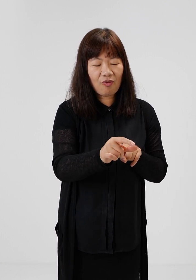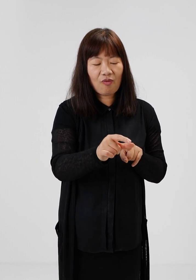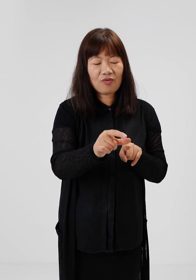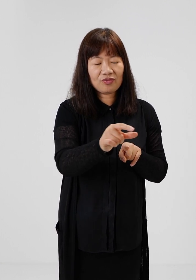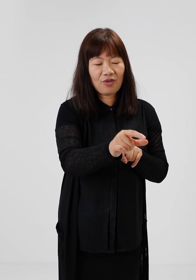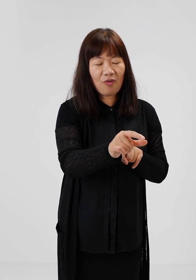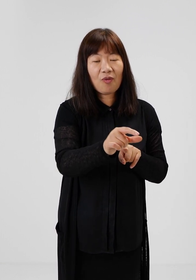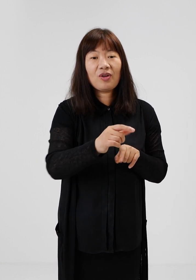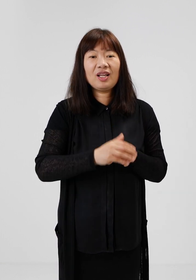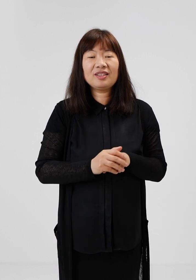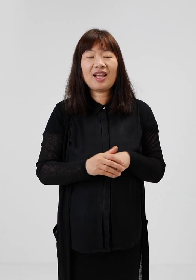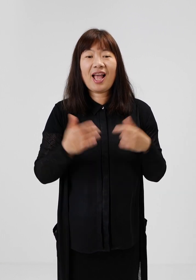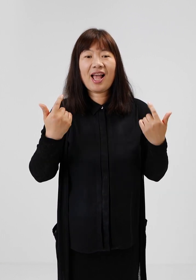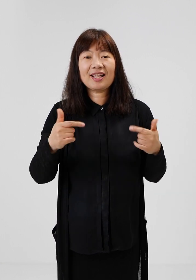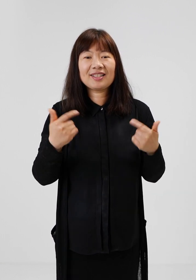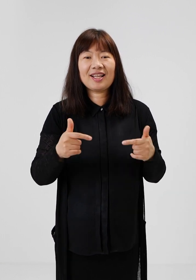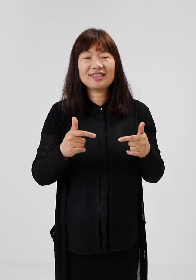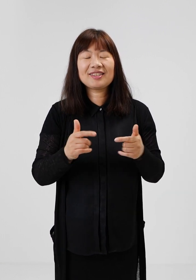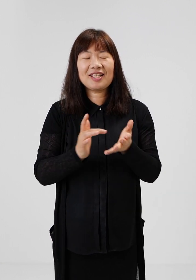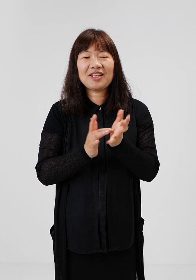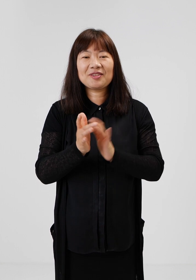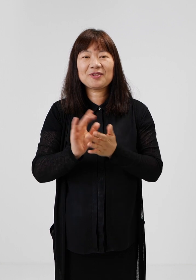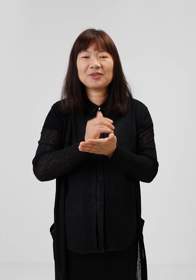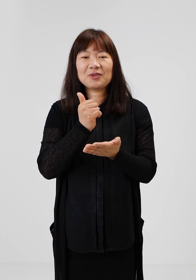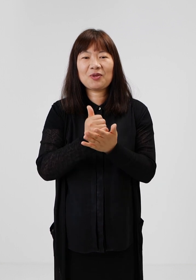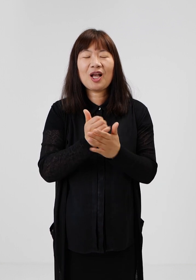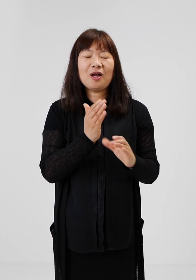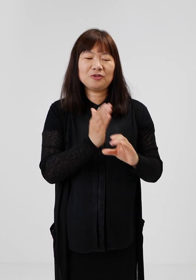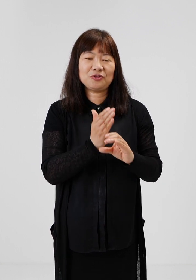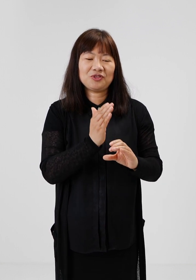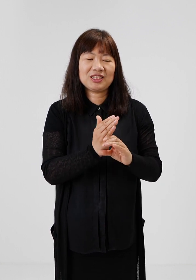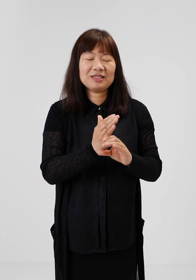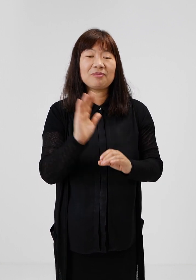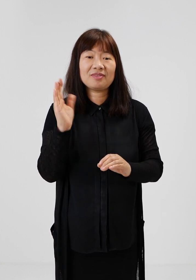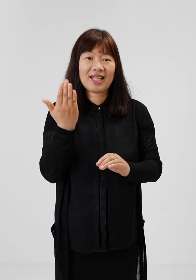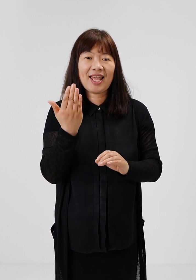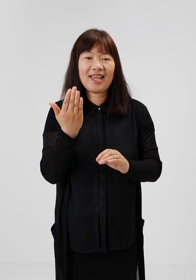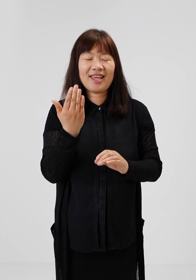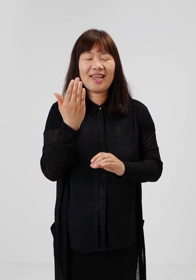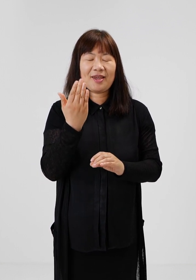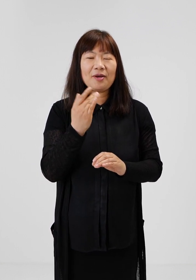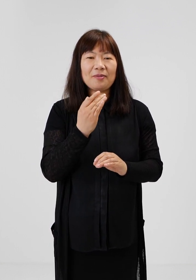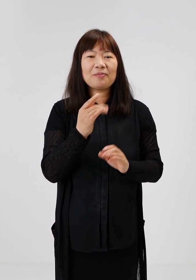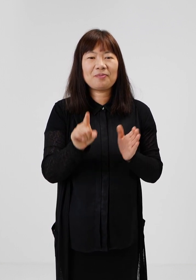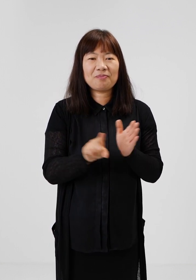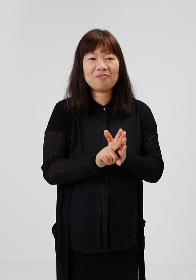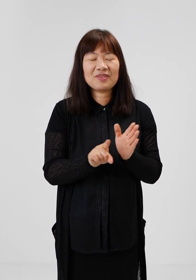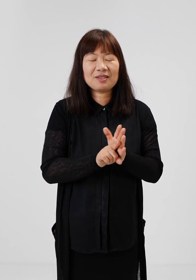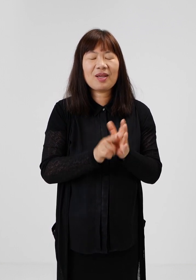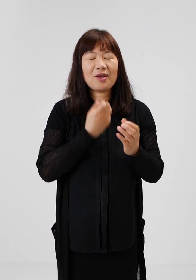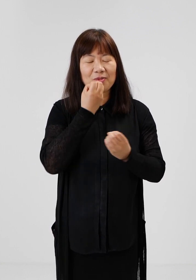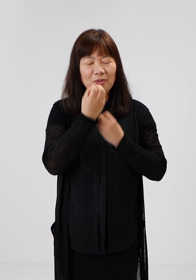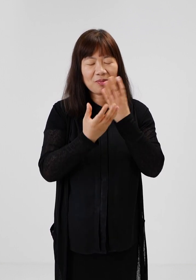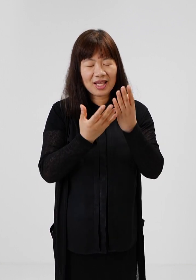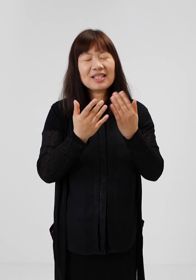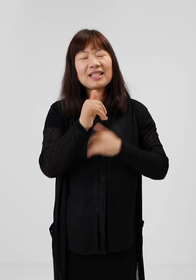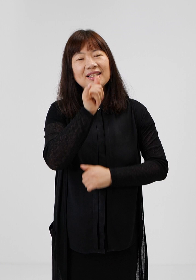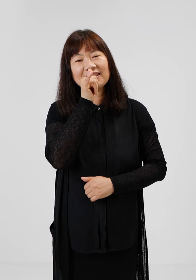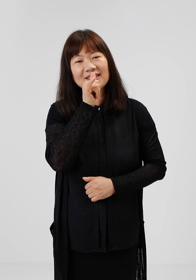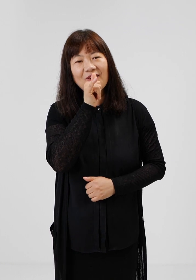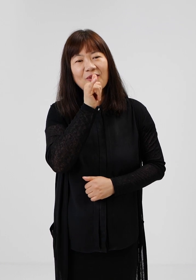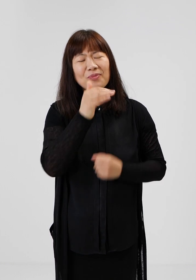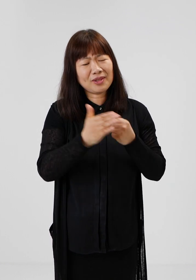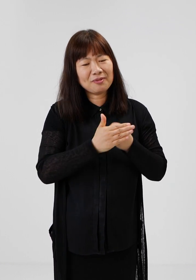그런데 그 밑에는 항상 그리스도가 기초되어 있는 고백을 만나는 것이 감격이에요. 이